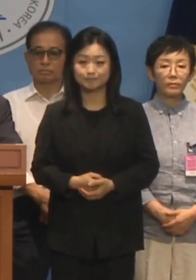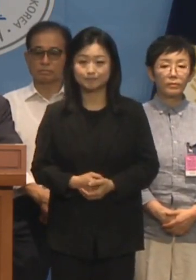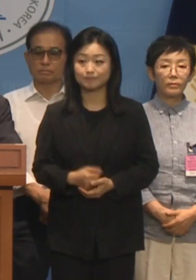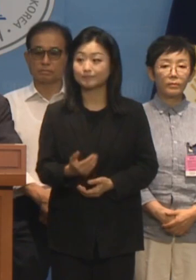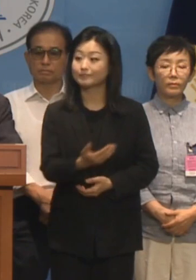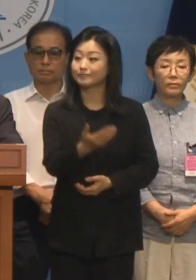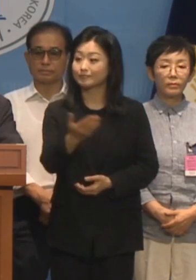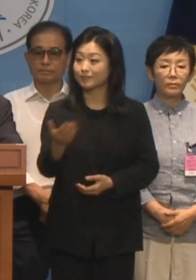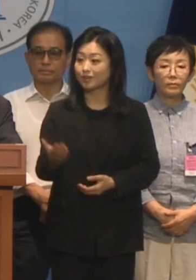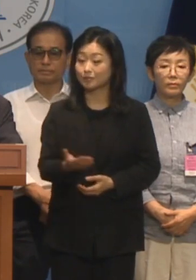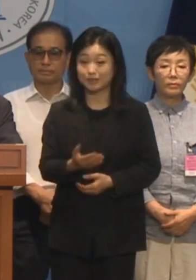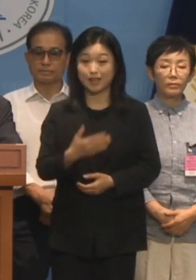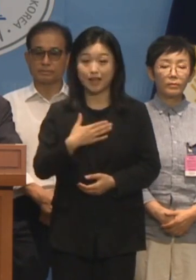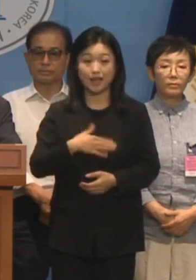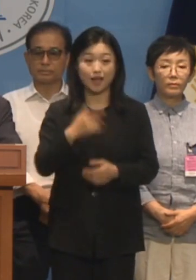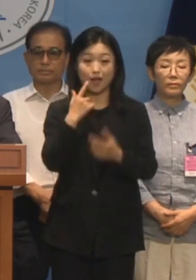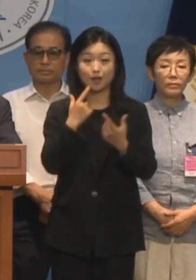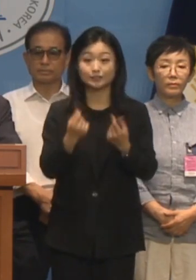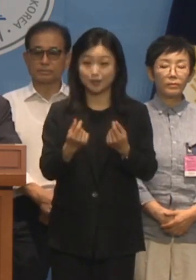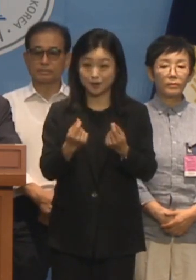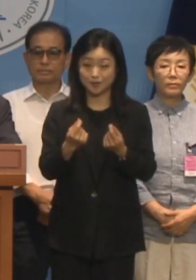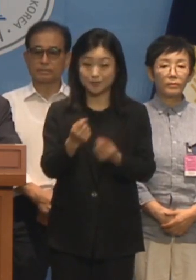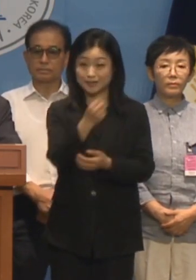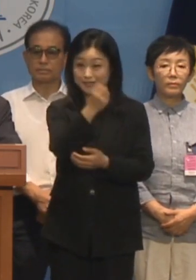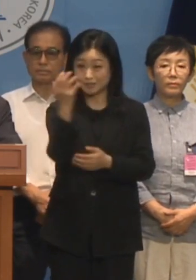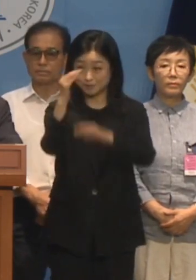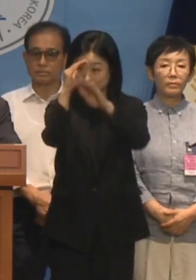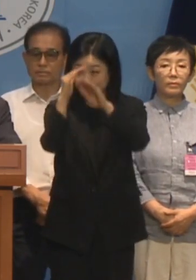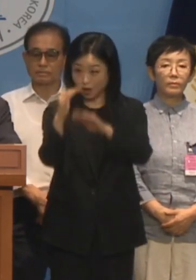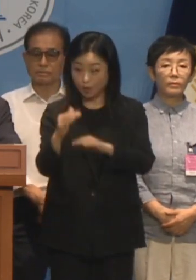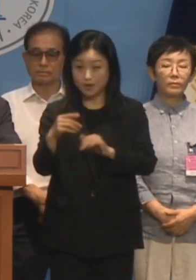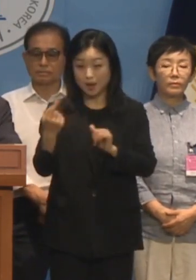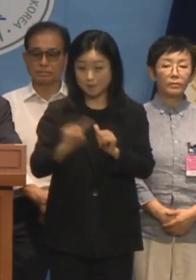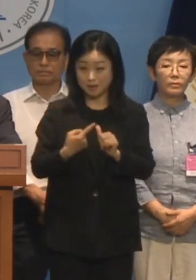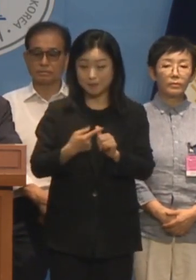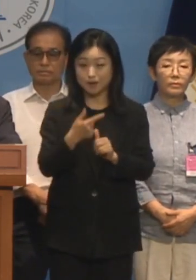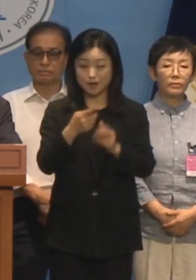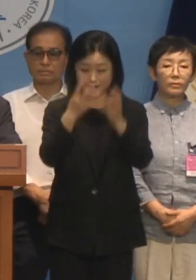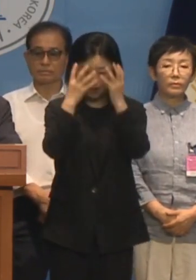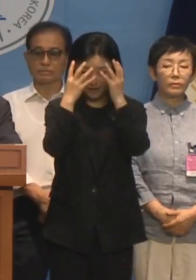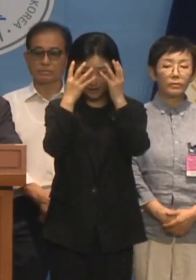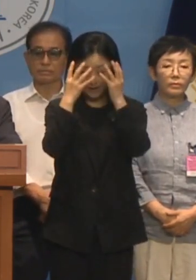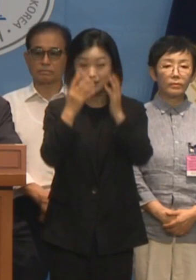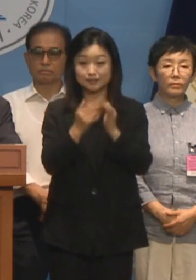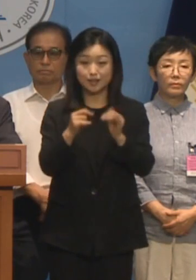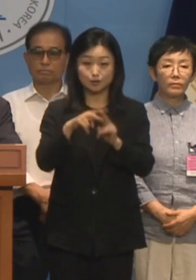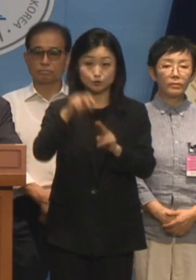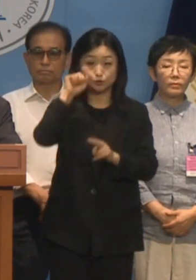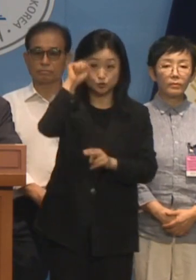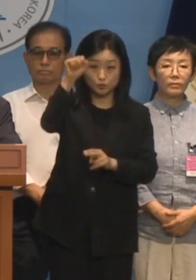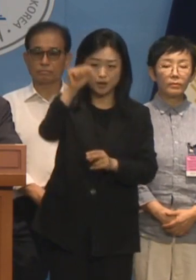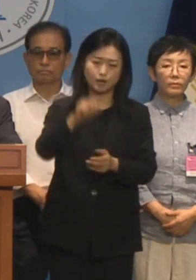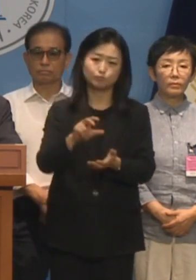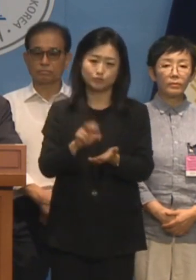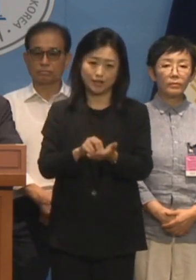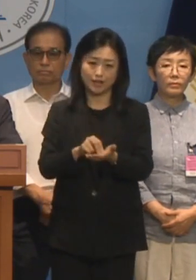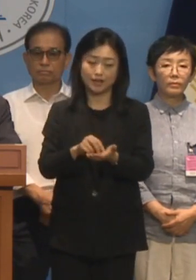이미 여러 언론에서 보도기사와 사설 등으로 비판한 전과 전력이 있는 출마자들에 대한